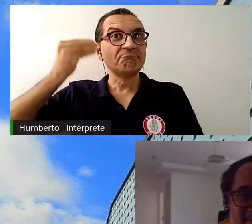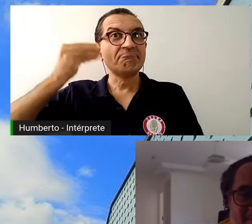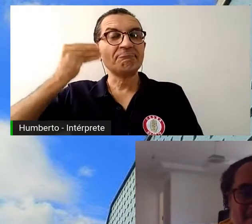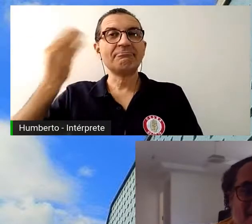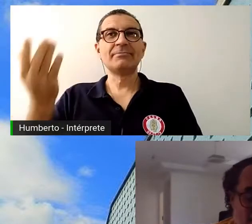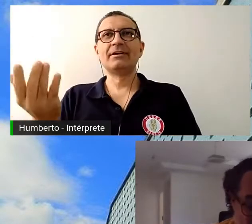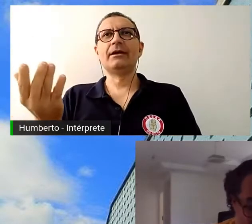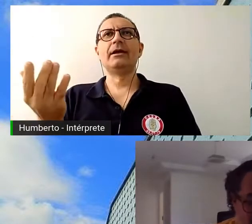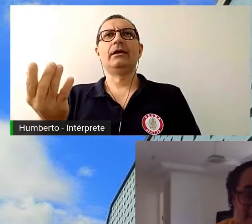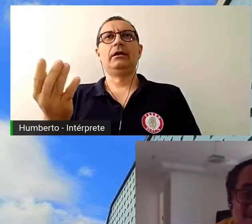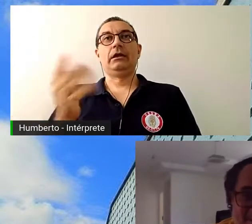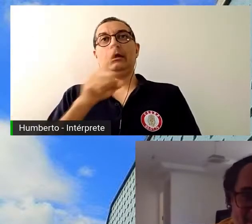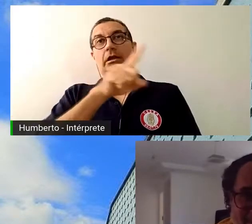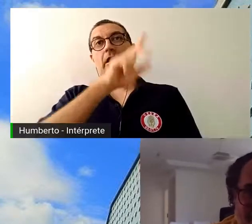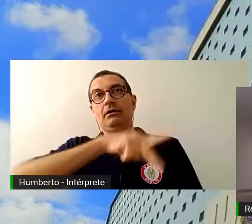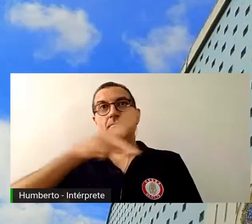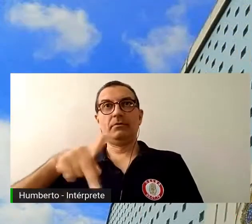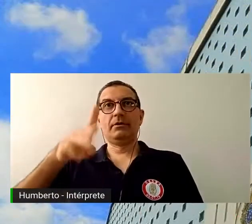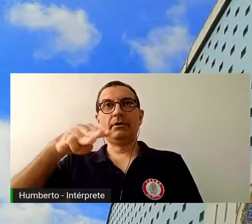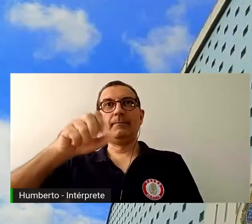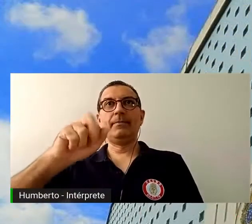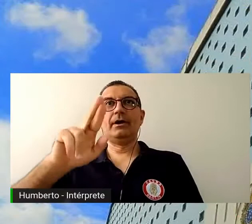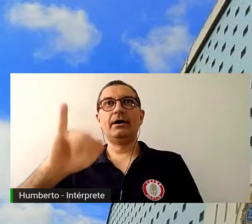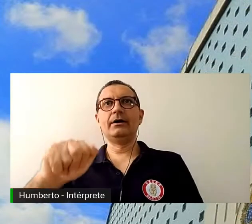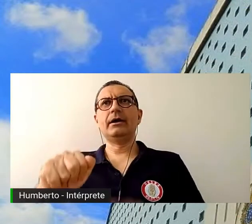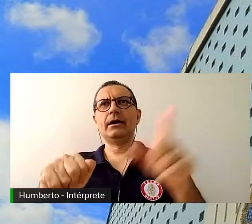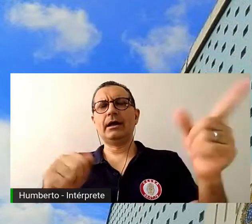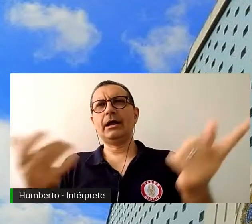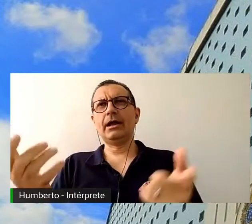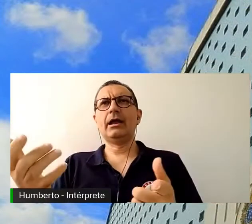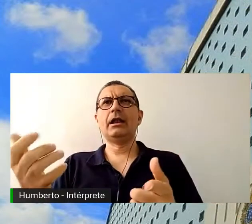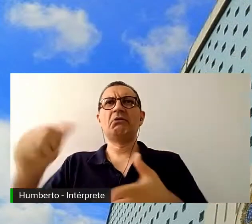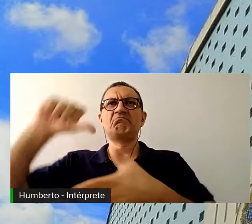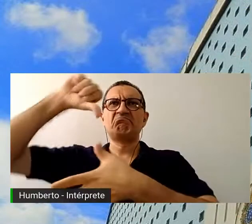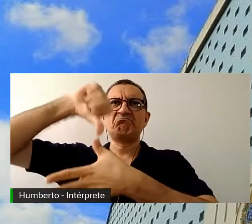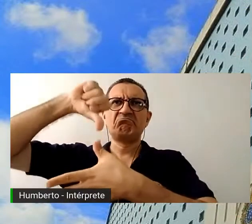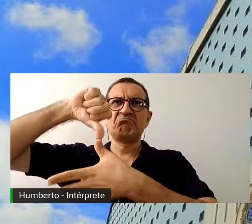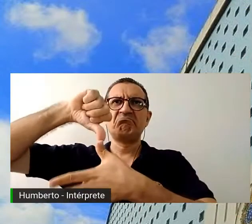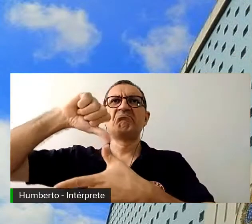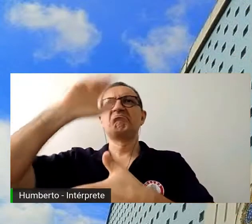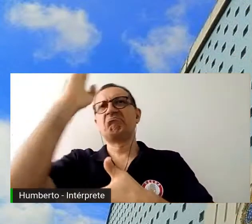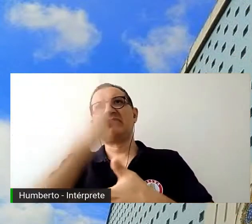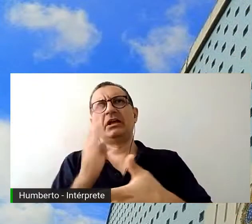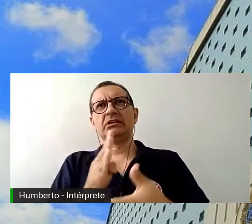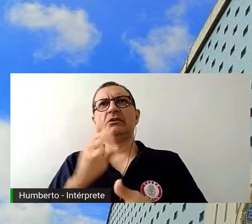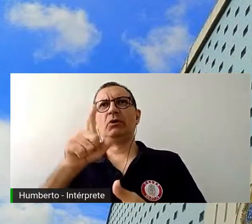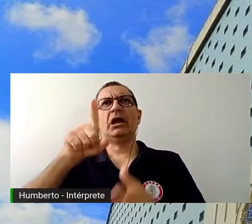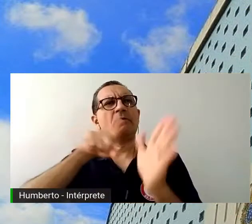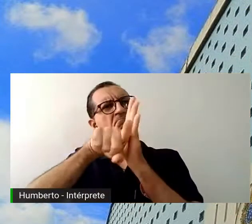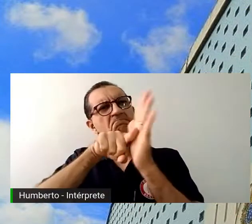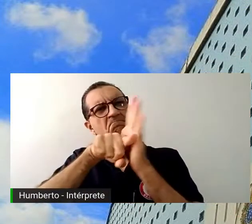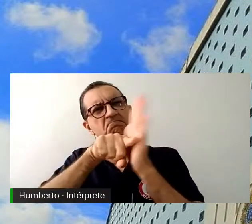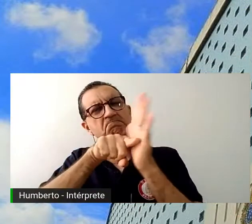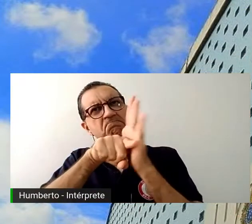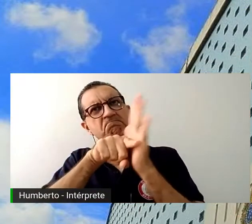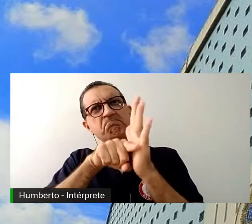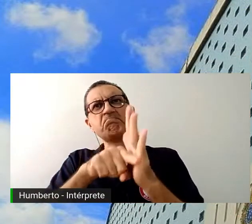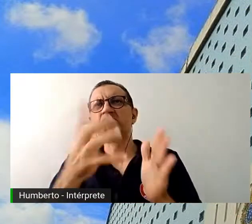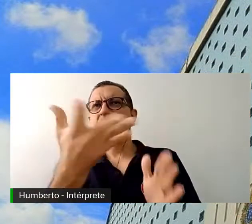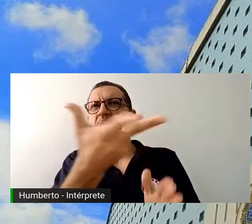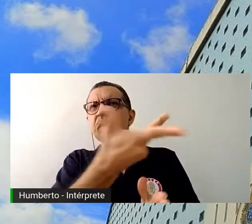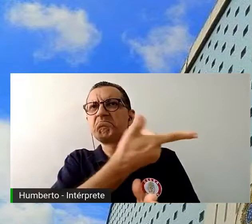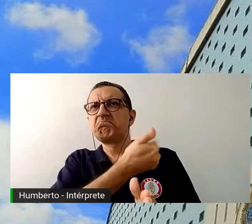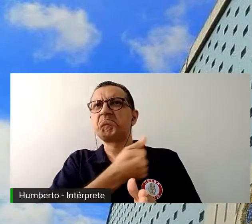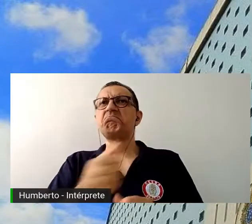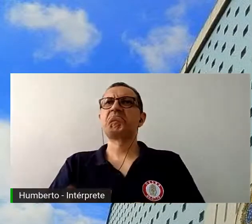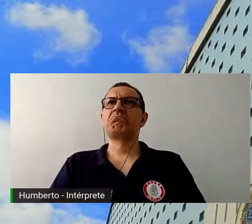pesquisadoras brasileiras, podemos dizer até da América Latina, no campo trabalho e educação. Tem serviços